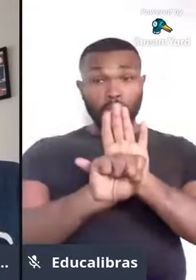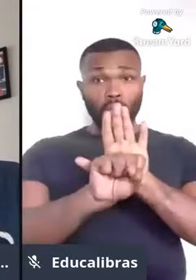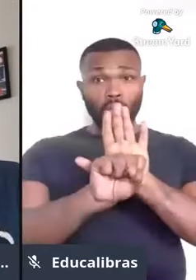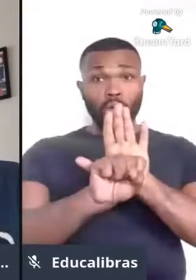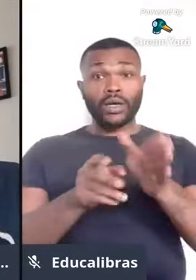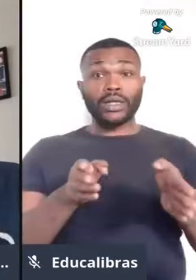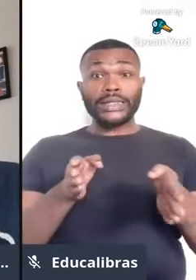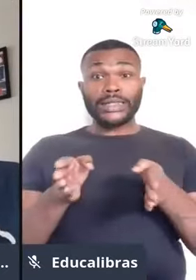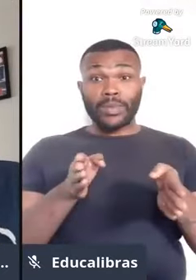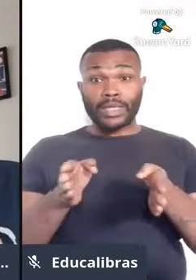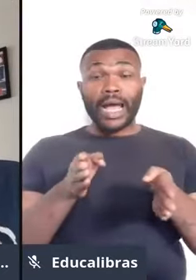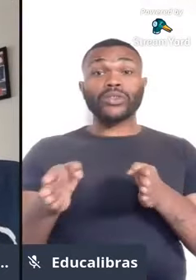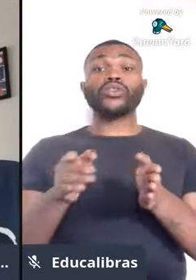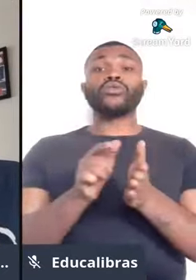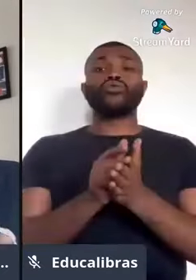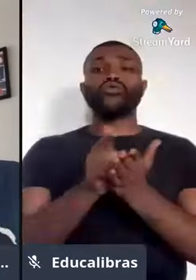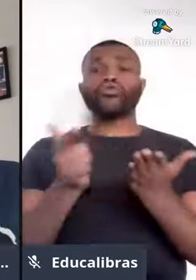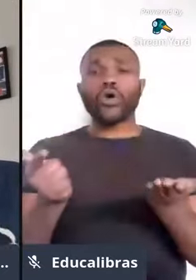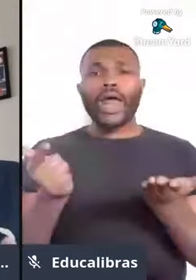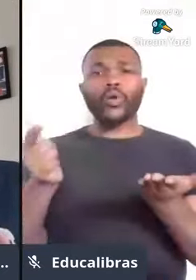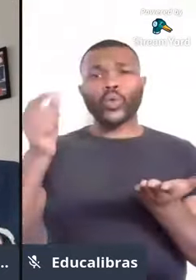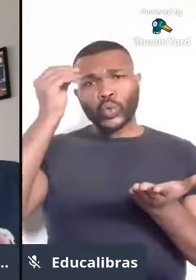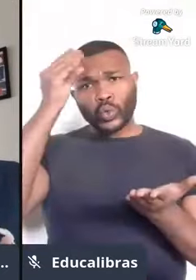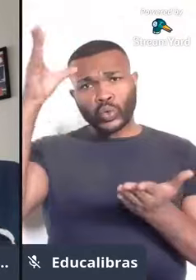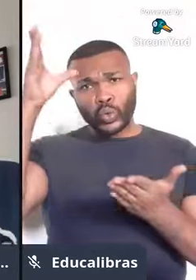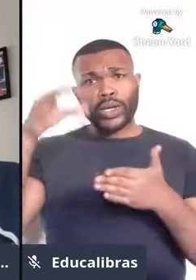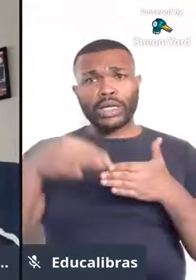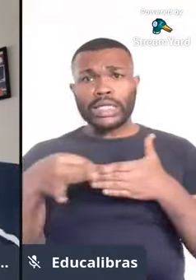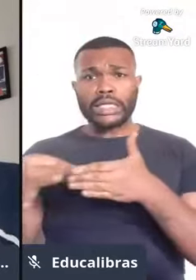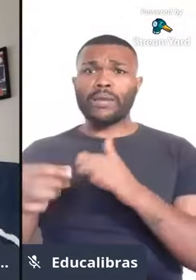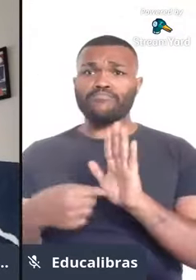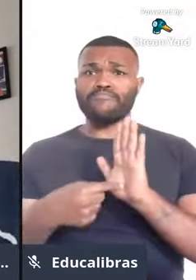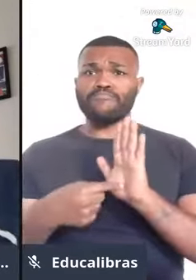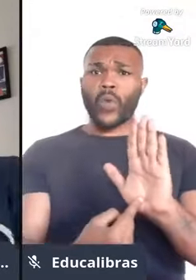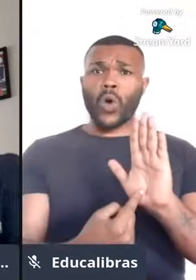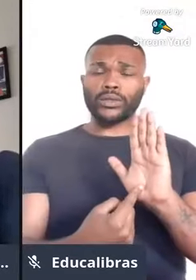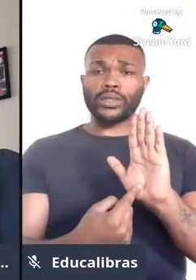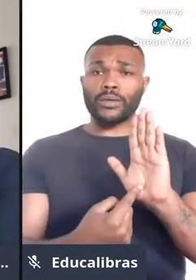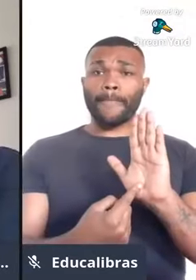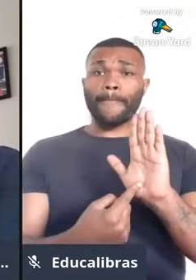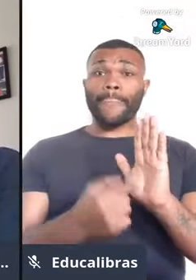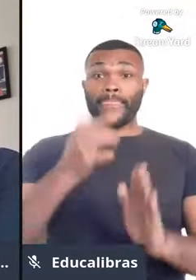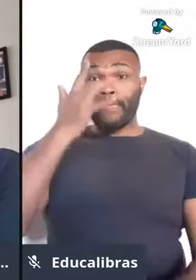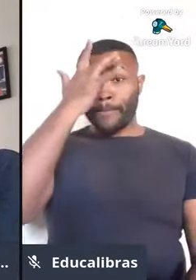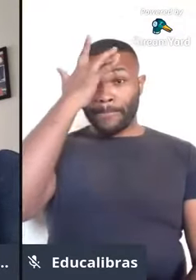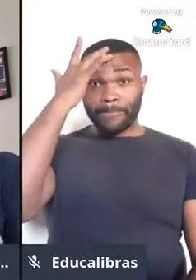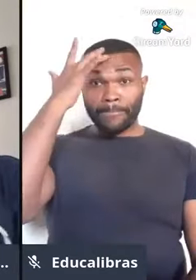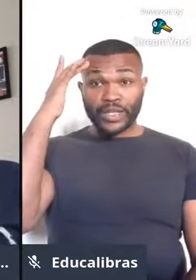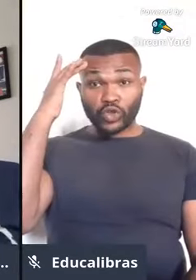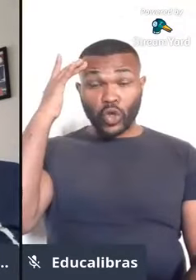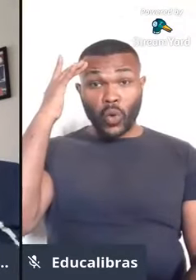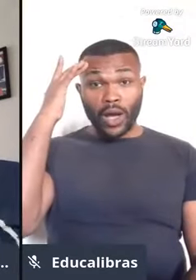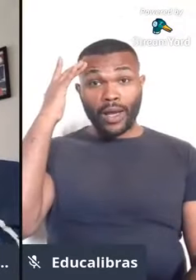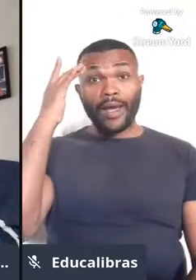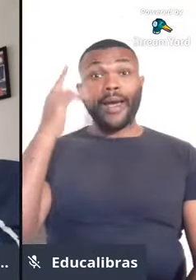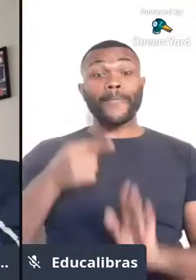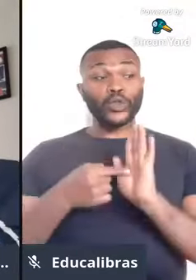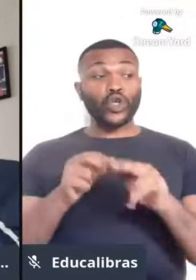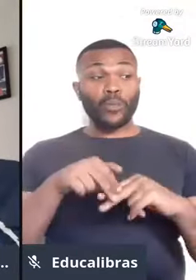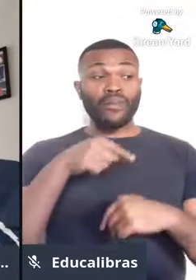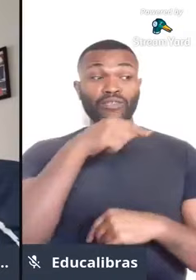jornais, não é? A presença de uma pessoa para fazer isso tinha que estar lá dentro e falar, olha,